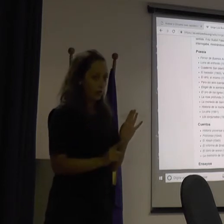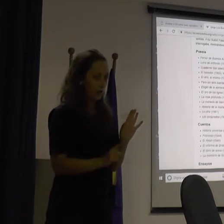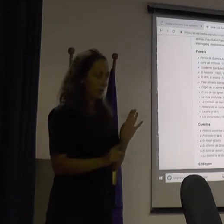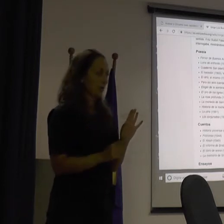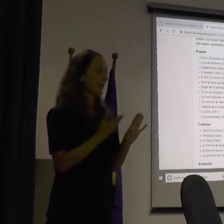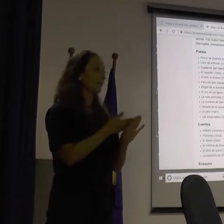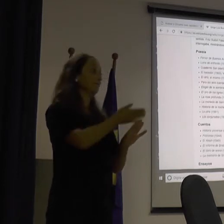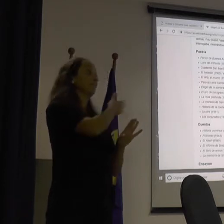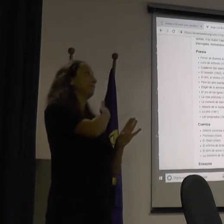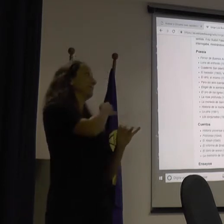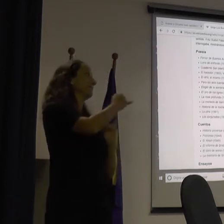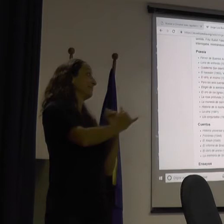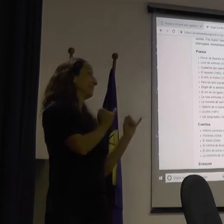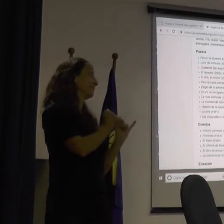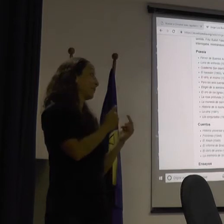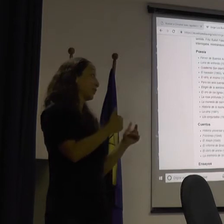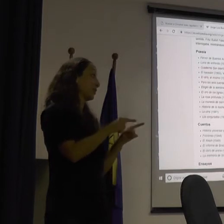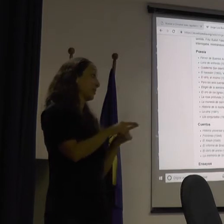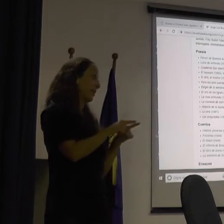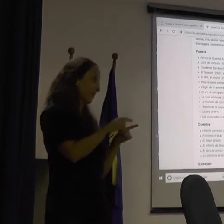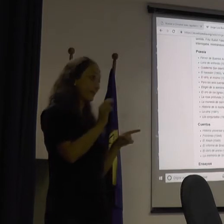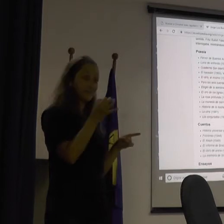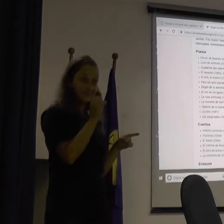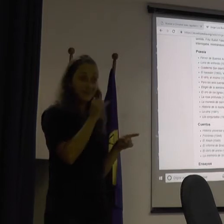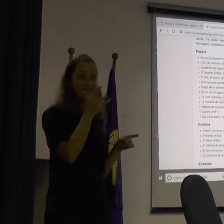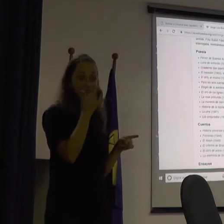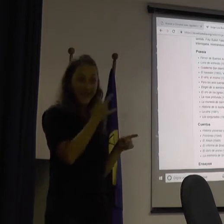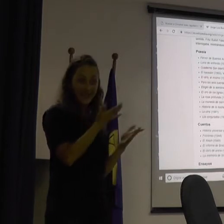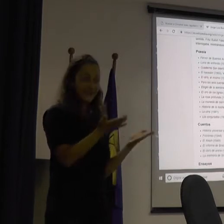tinha internet, né? Facilidades, né? Que muda muito.